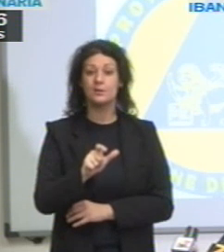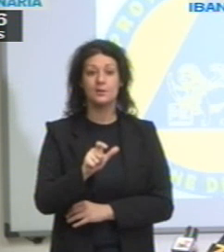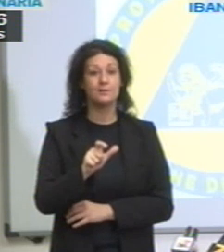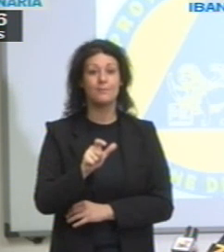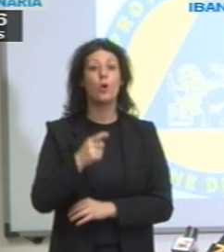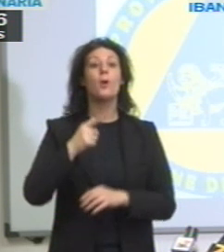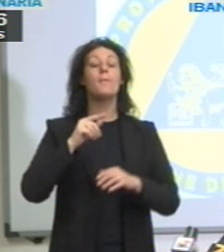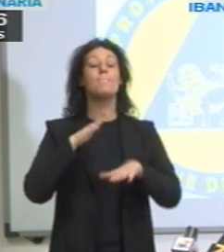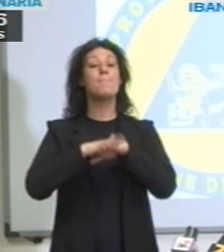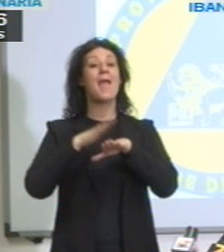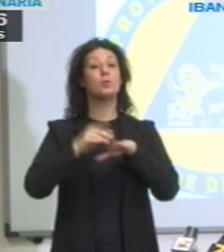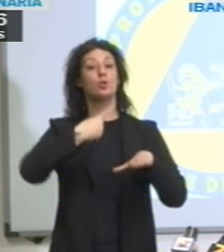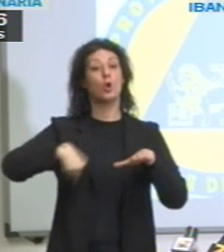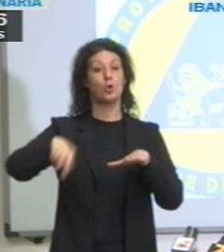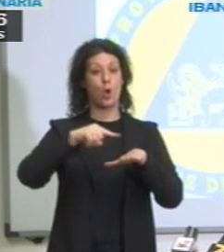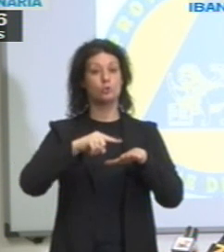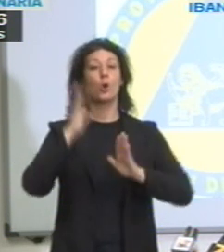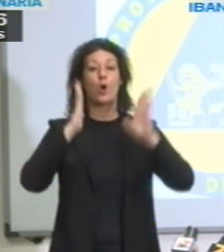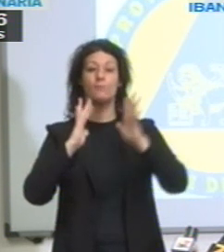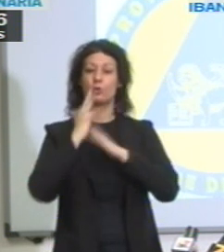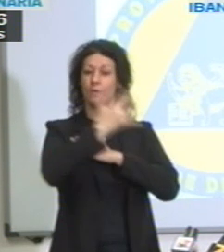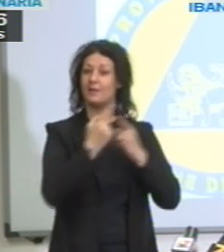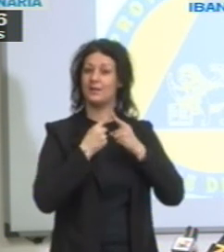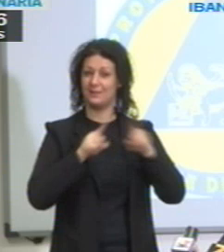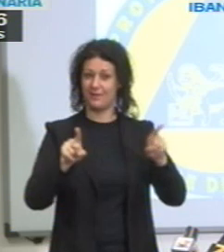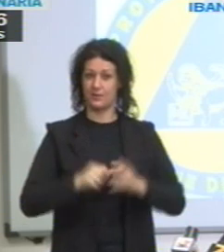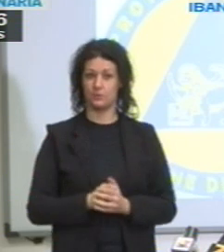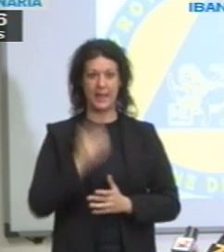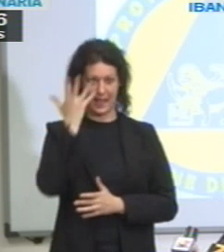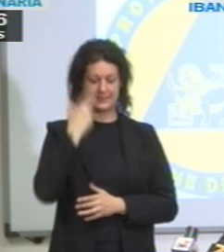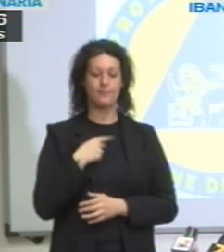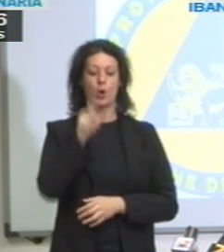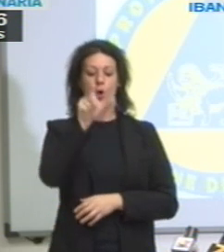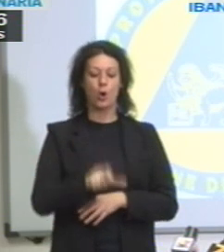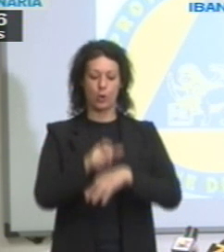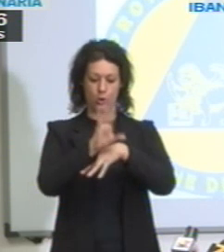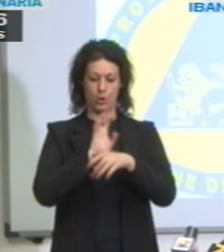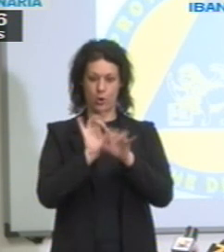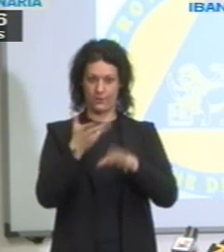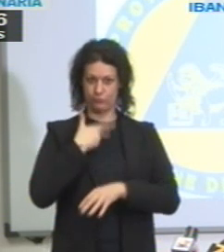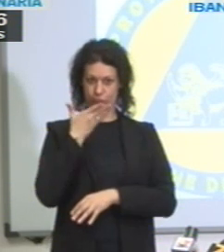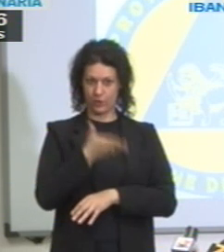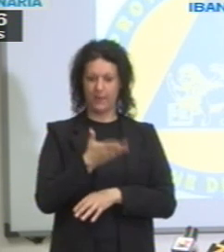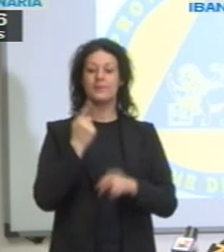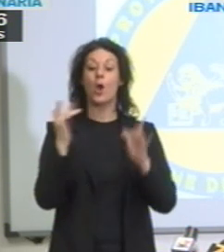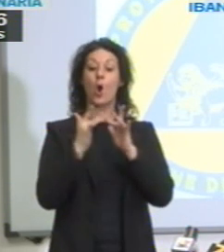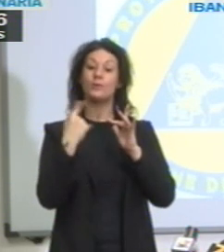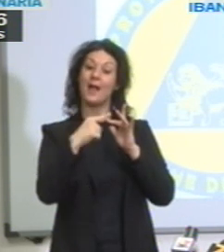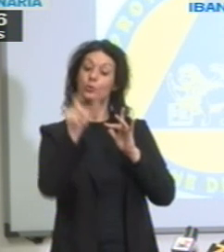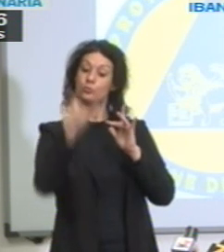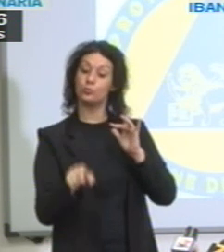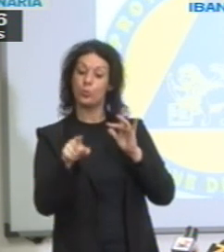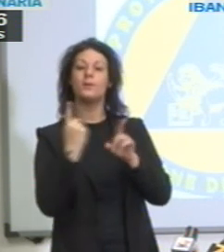nostra modalità. Cioè, quando tu vai a tamponare i contatti del positivo, decidi che vai già a intaccare una corte, cioè